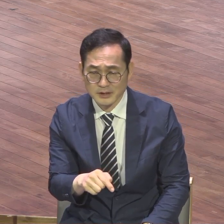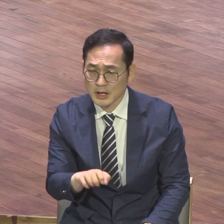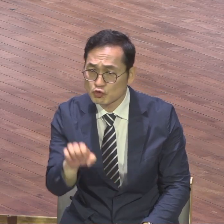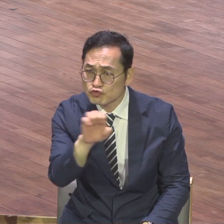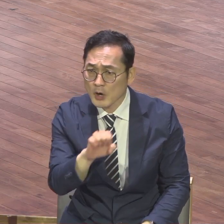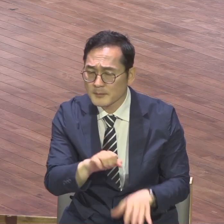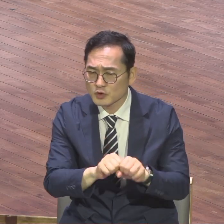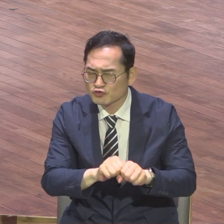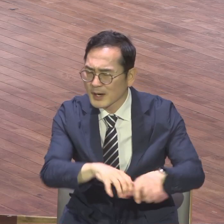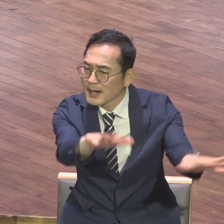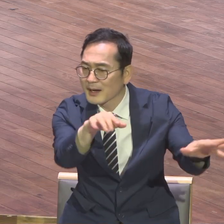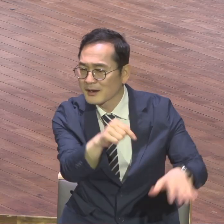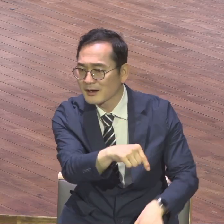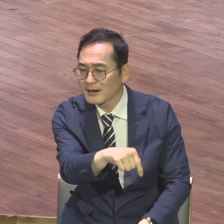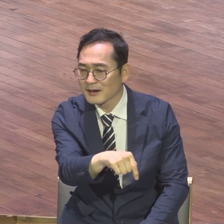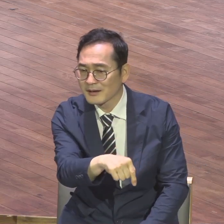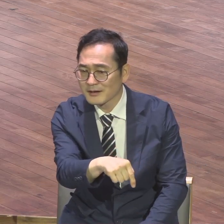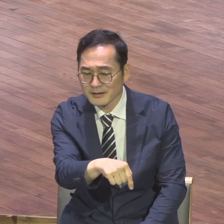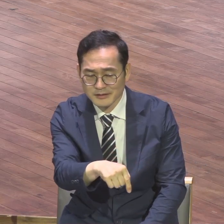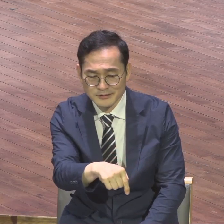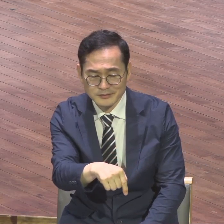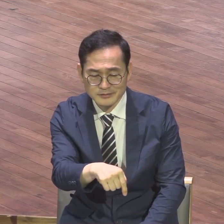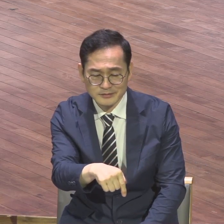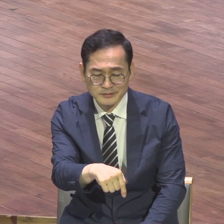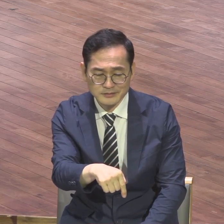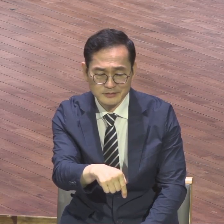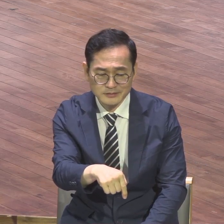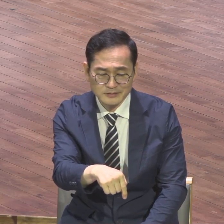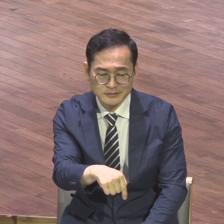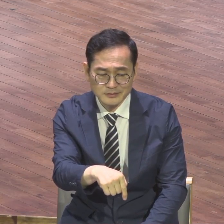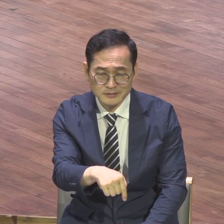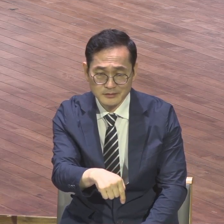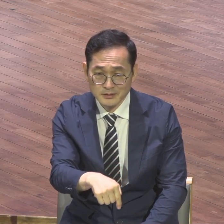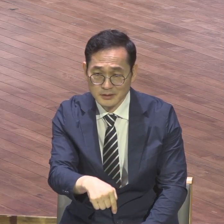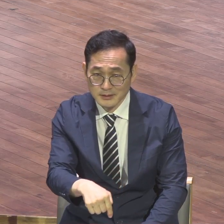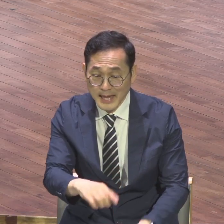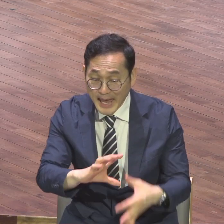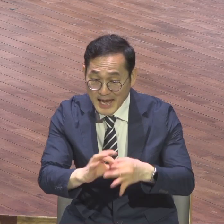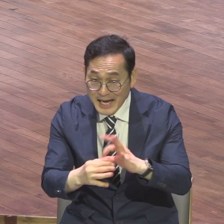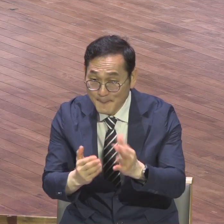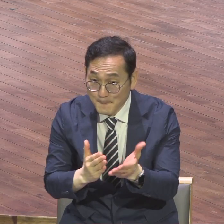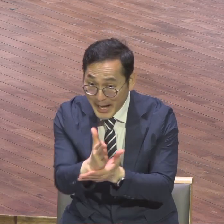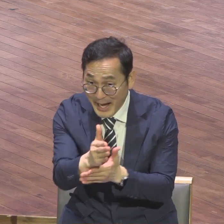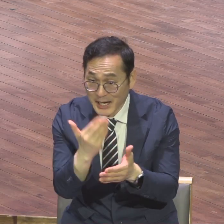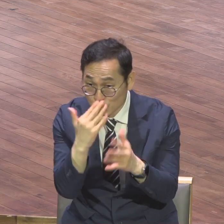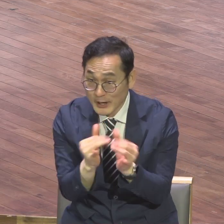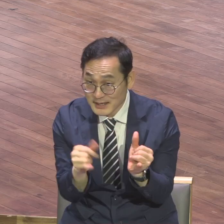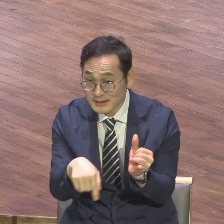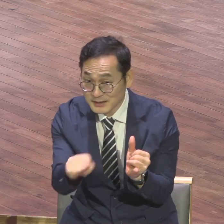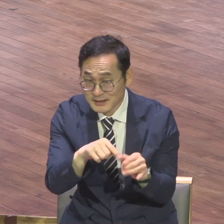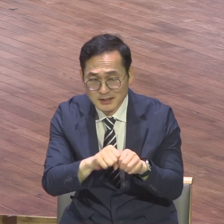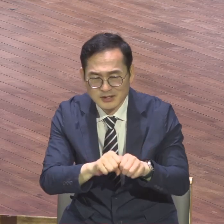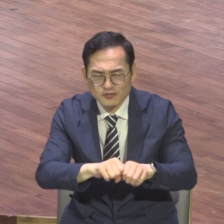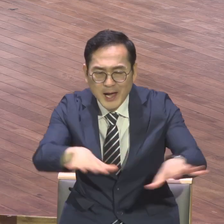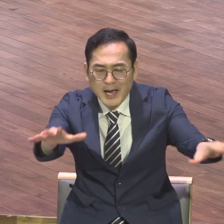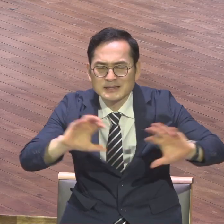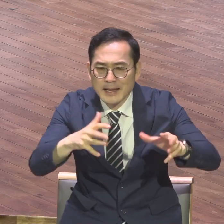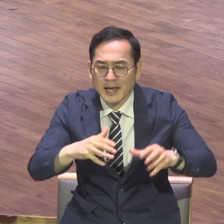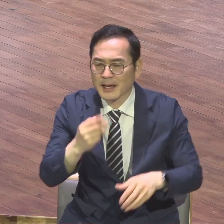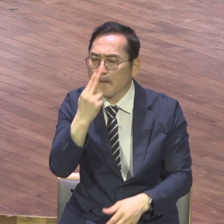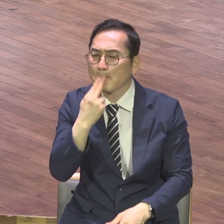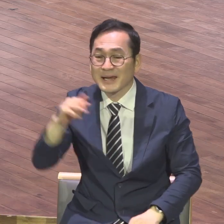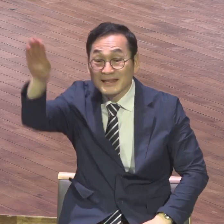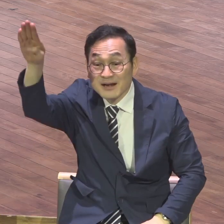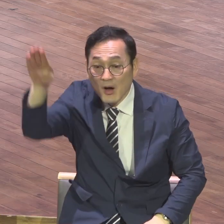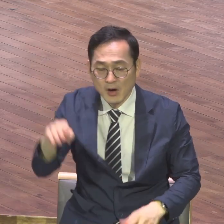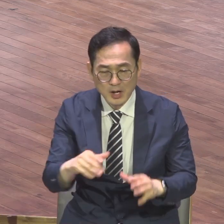유럽으로 다 흩어버렸어요. 그러니까 막 유대인이 없는 나라가 없어요. 그래가지고 히틀러가 이 유대인